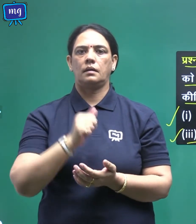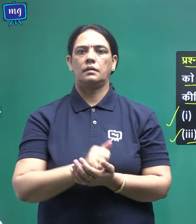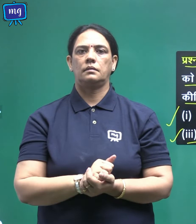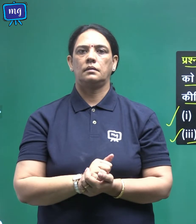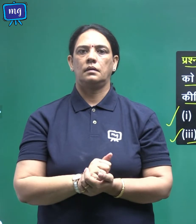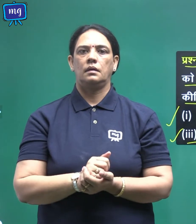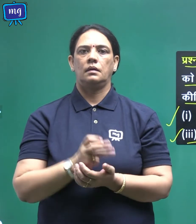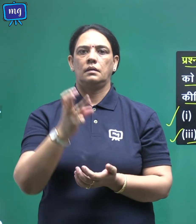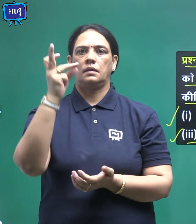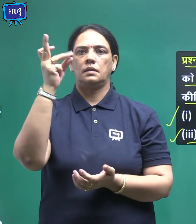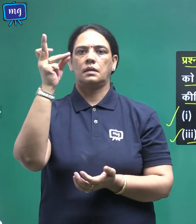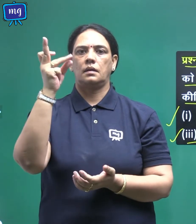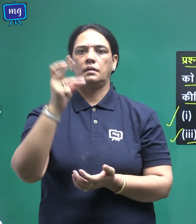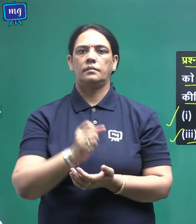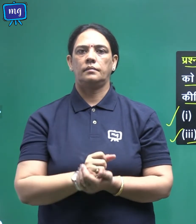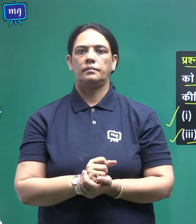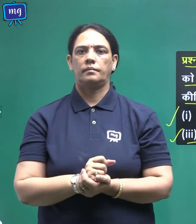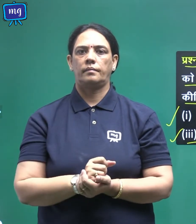तीसरा